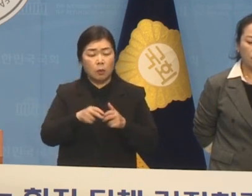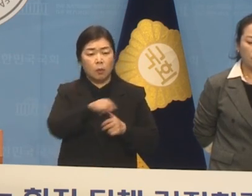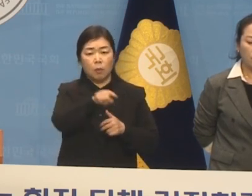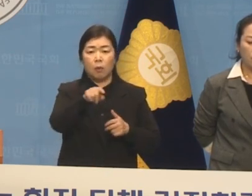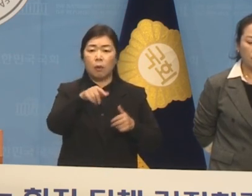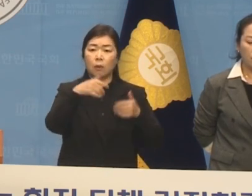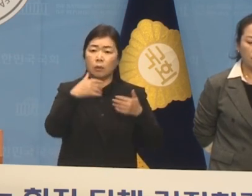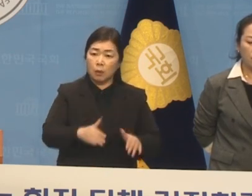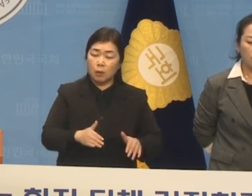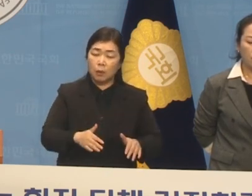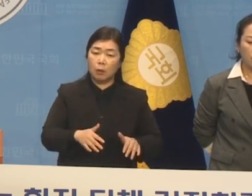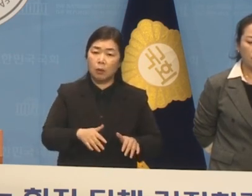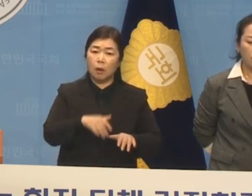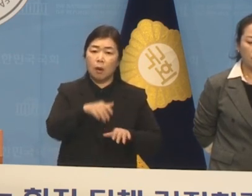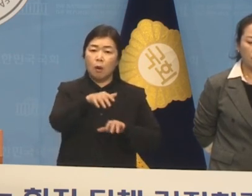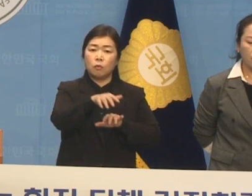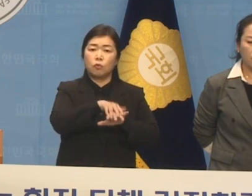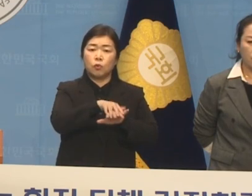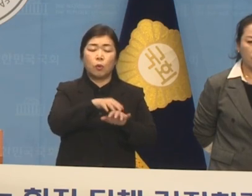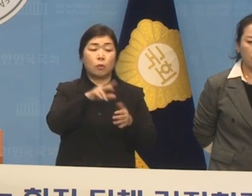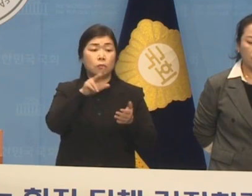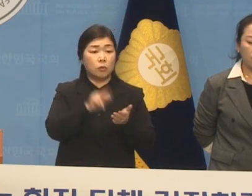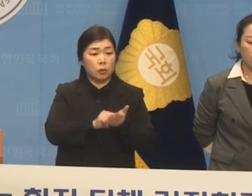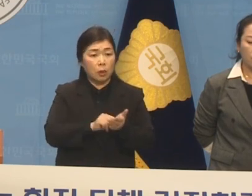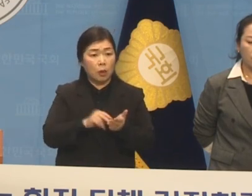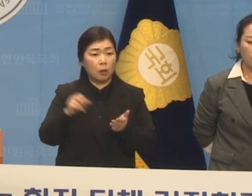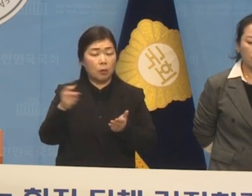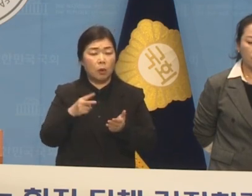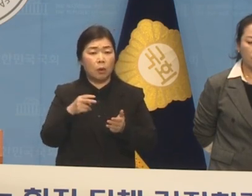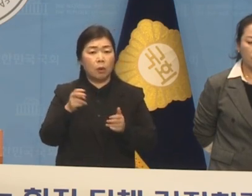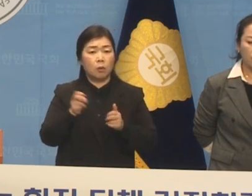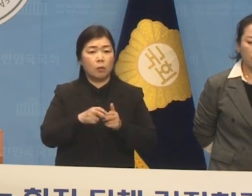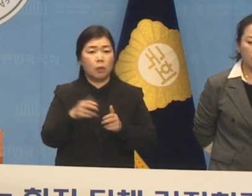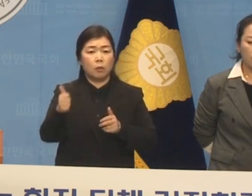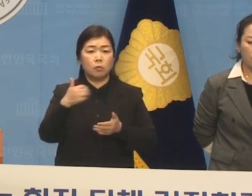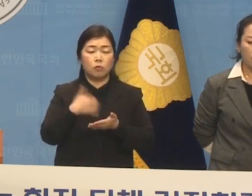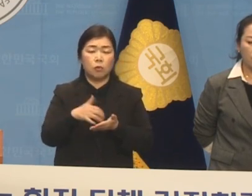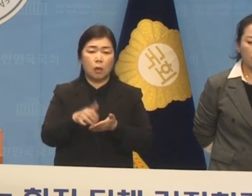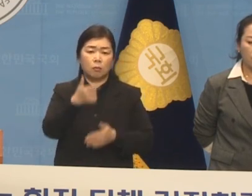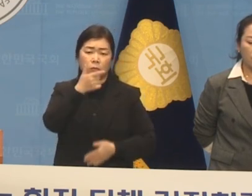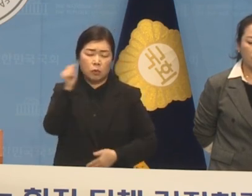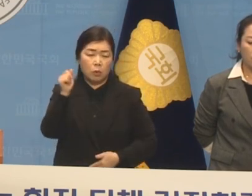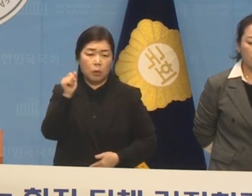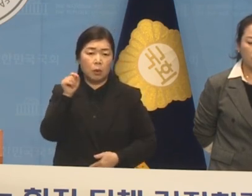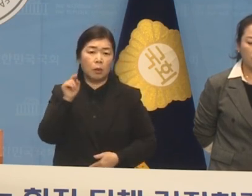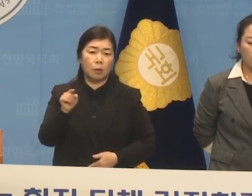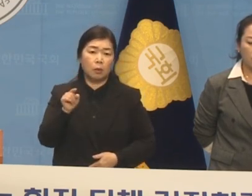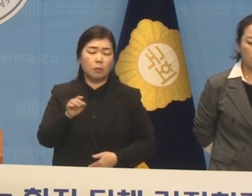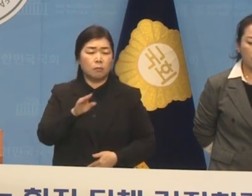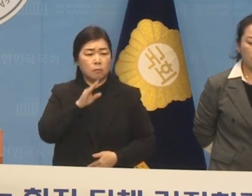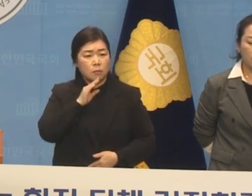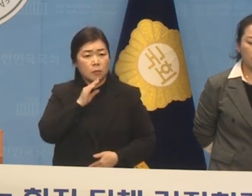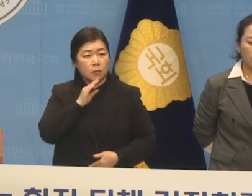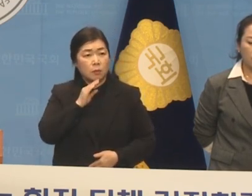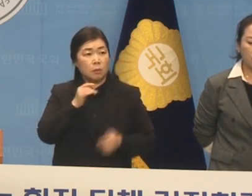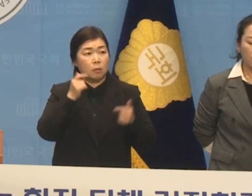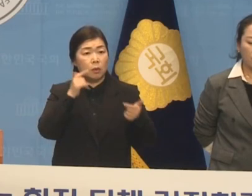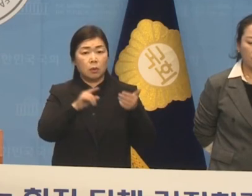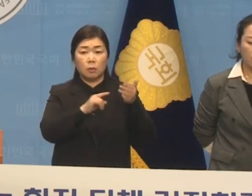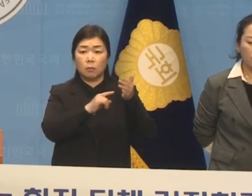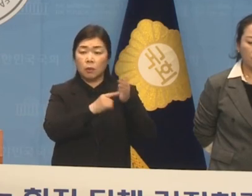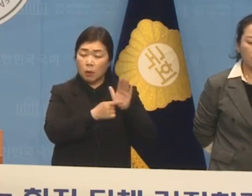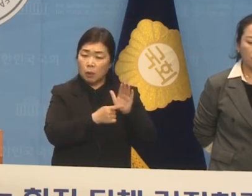문제, 그리고 더 나아가 의사 수가 부족하다는 것이 적나라하게 민낯으로 드러나고